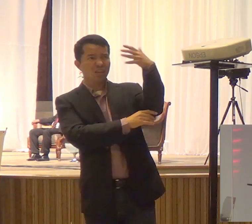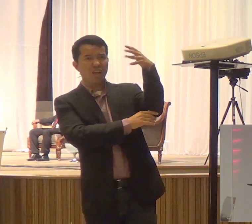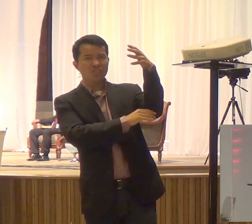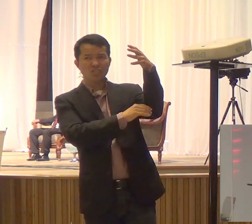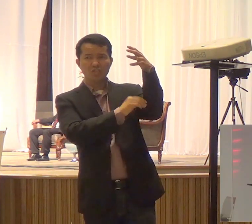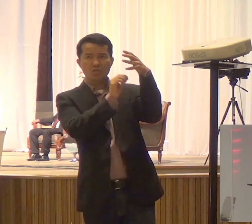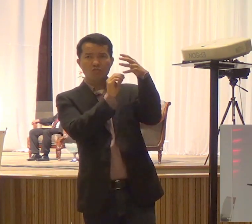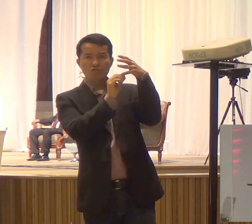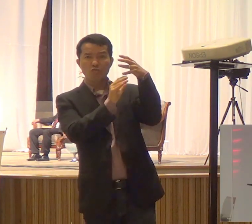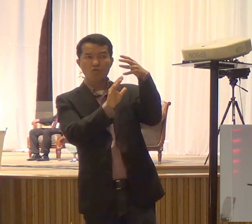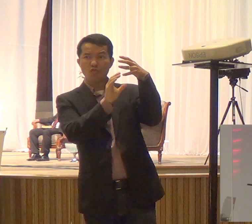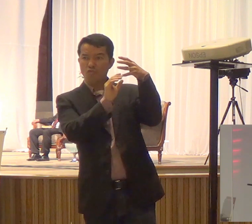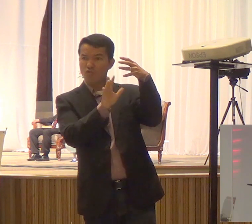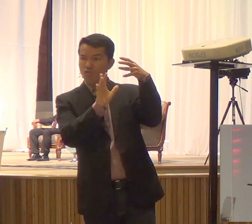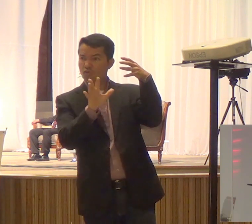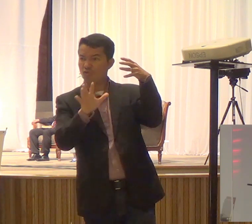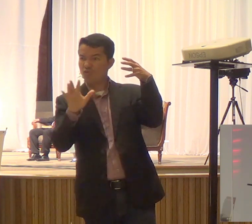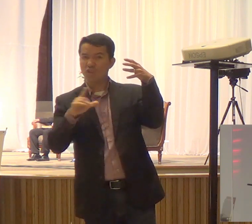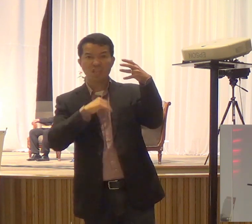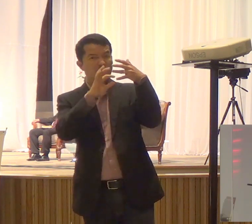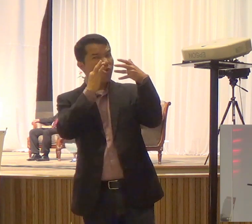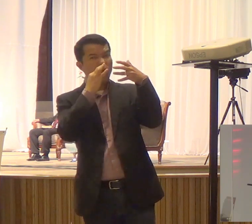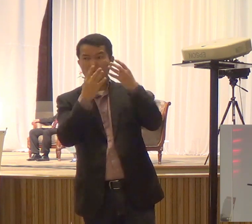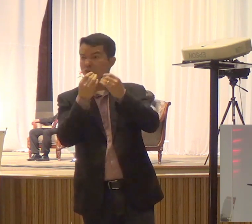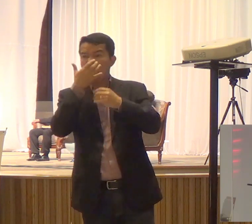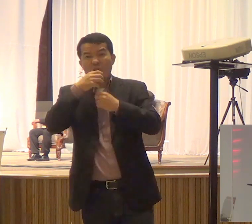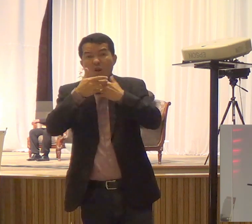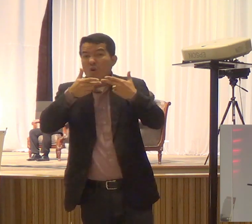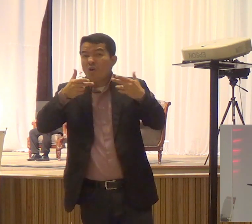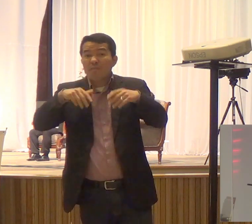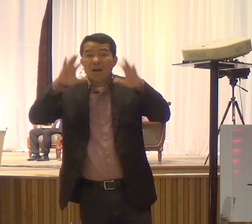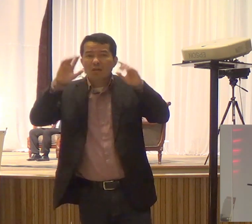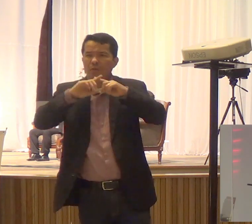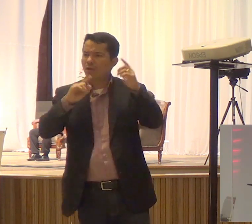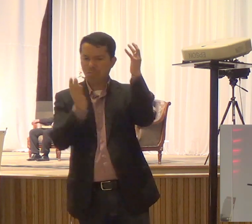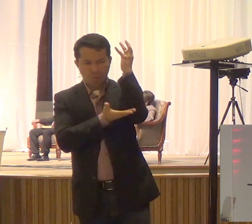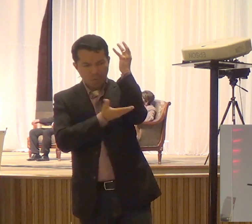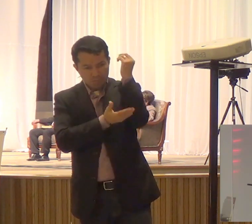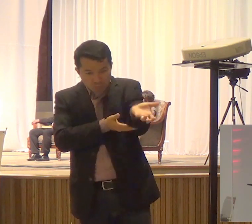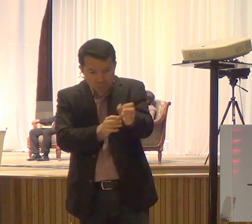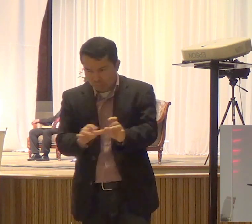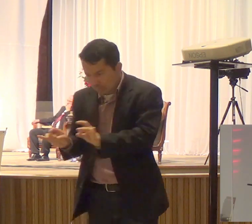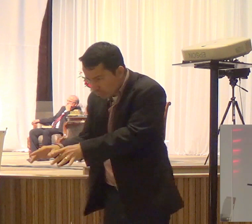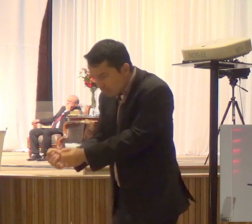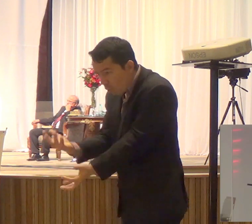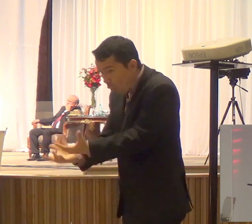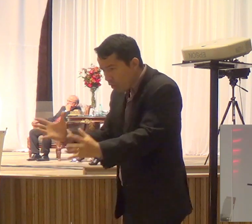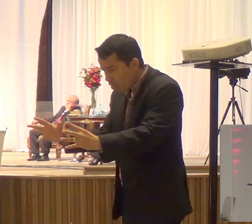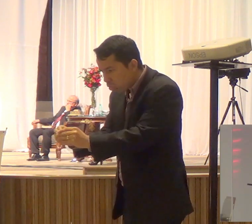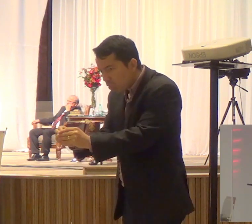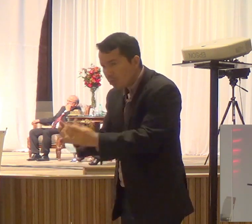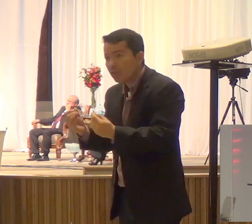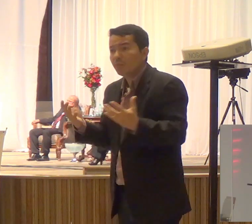ser jogado no fogo, porque não vai servir, nem o fogo serve. Você foi feito para ser videira verdadeira,